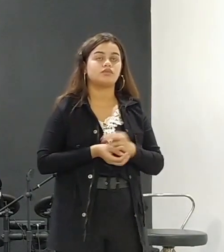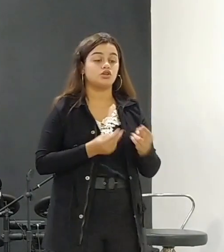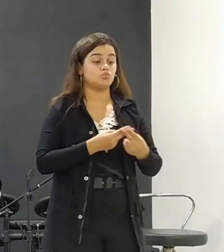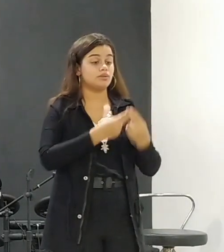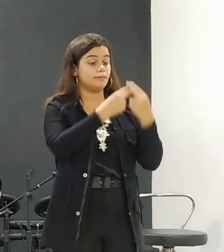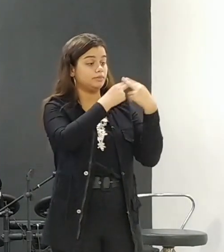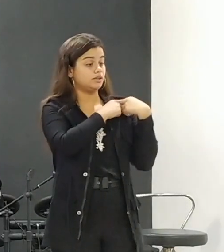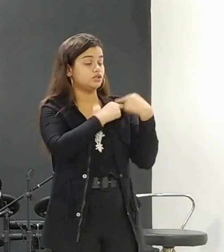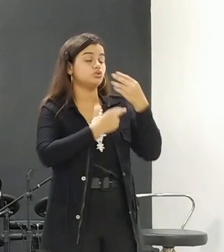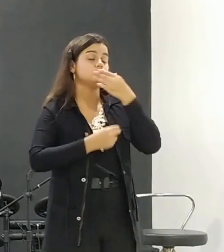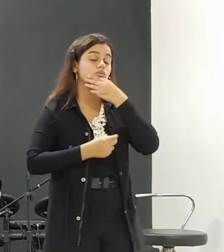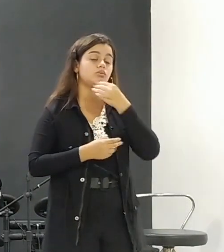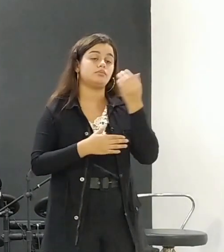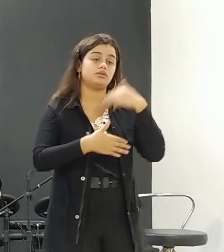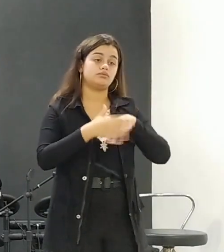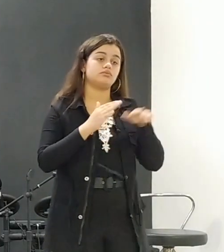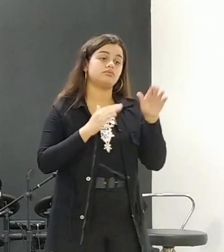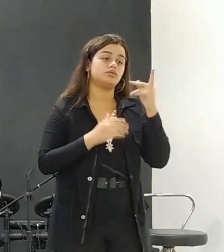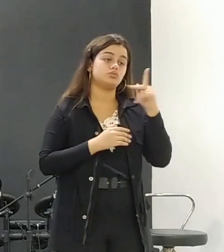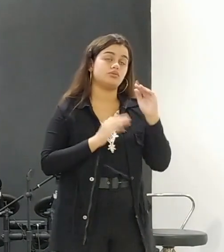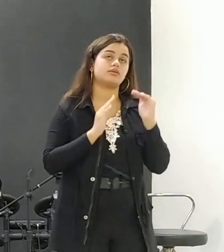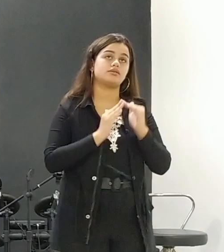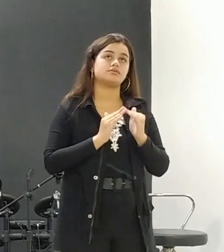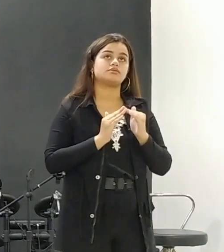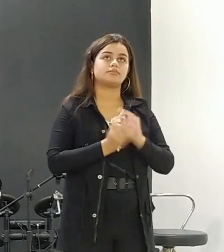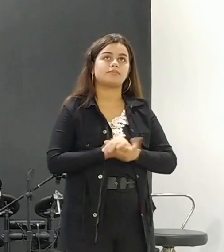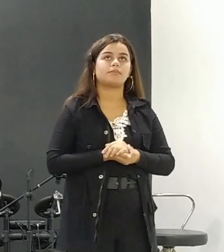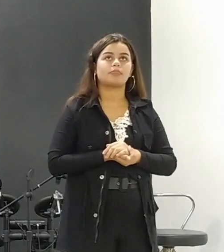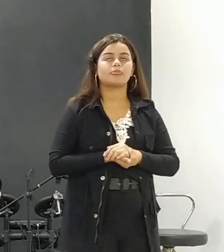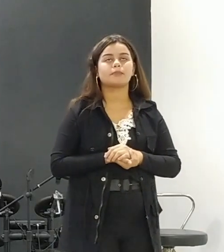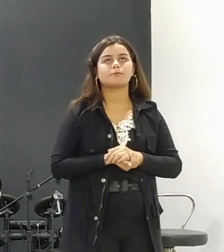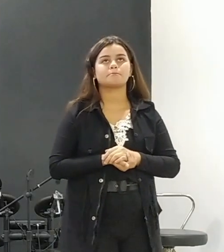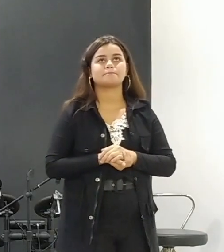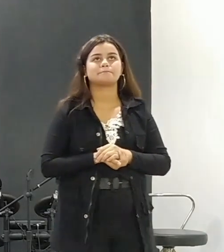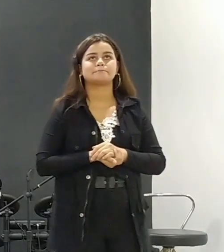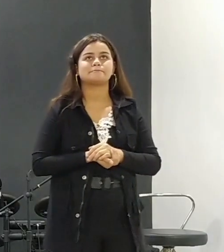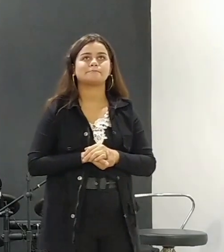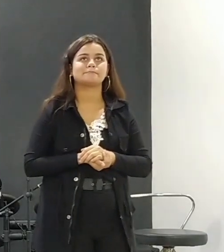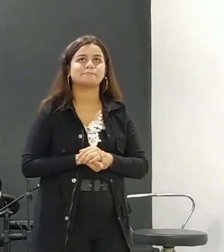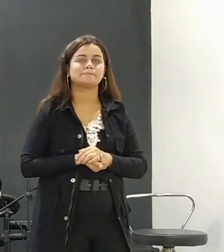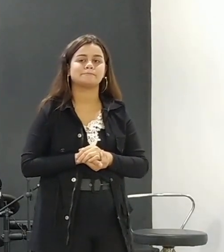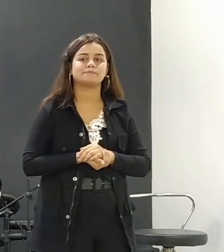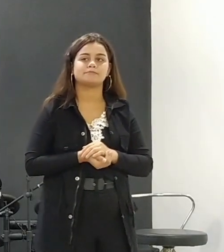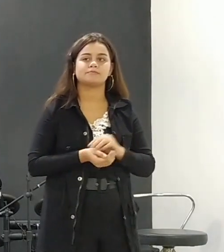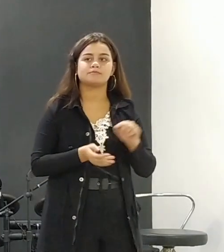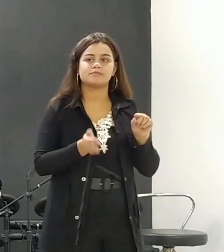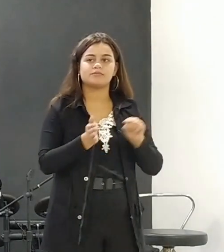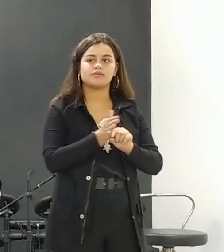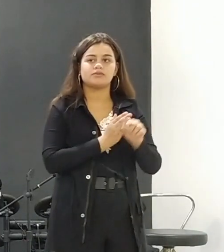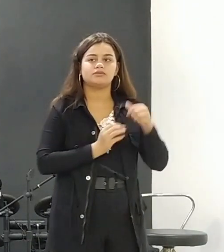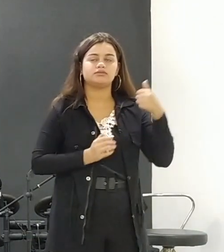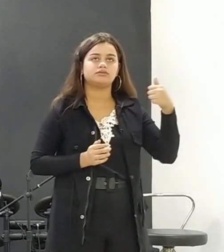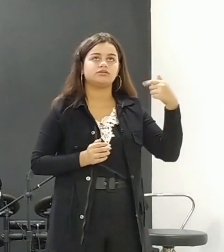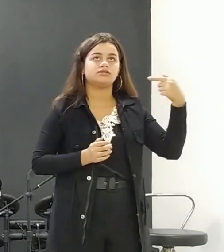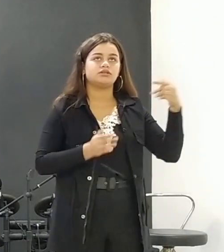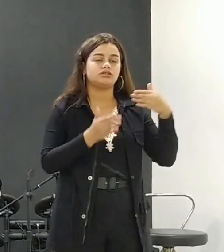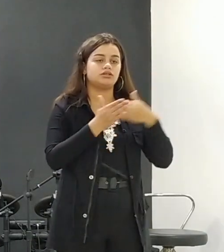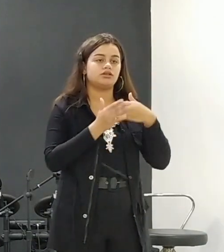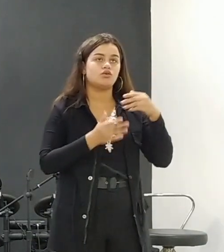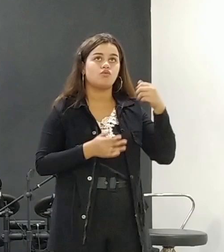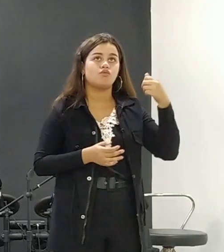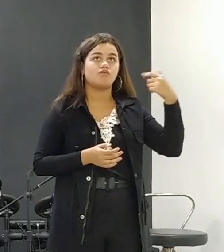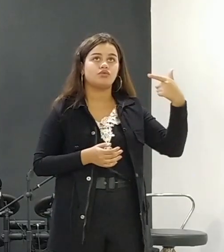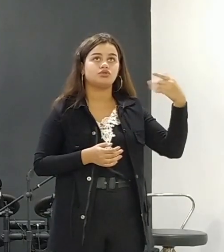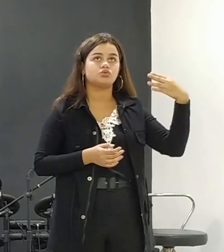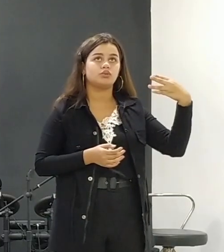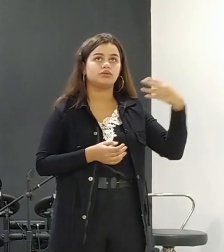cabeça da sua casa. No versículo 17 ao 24, de 17 ao 24, vamos ler lá. Assim: